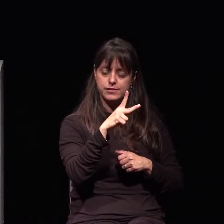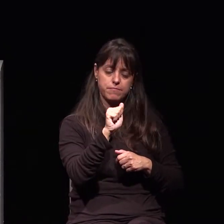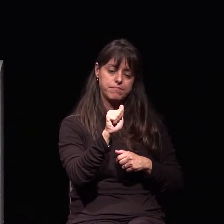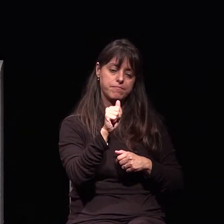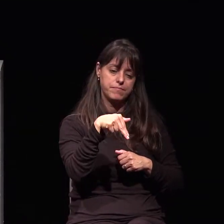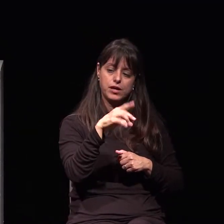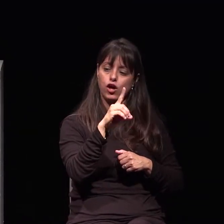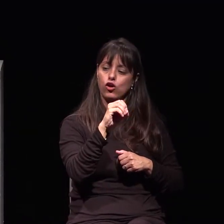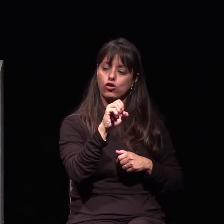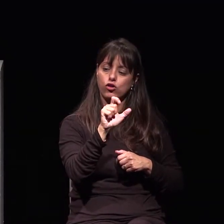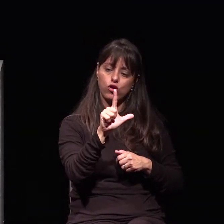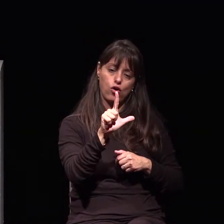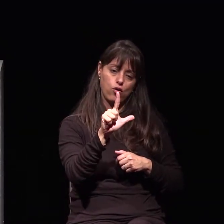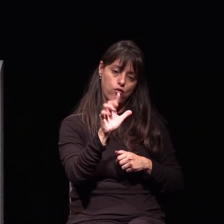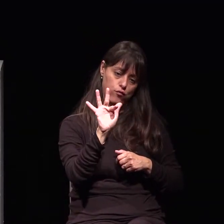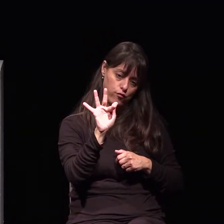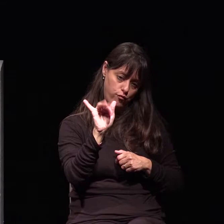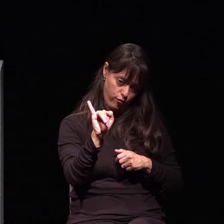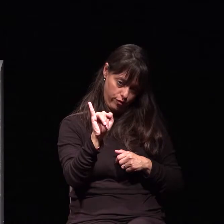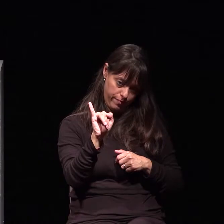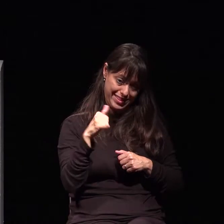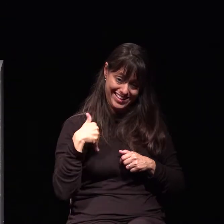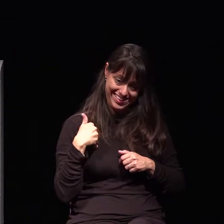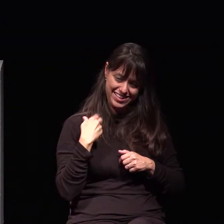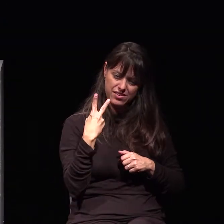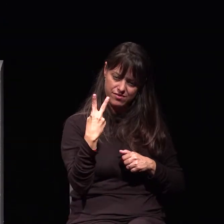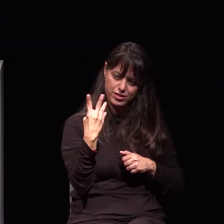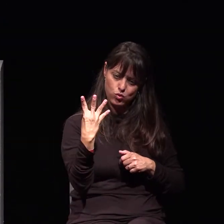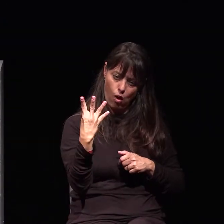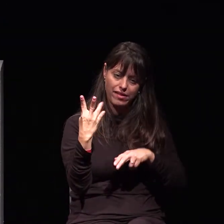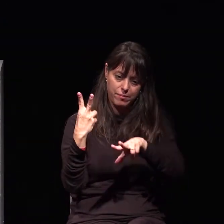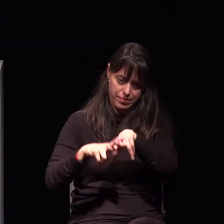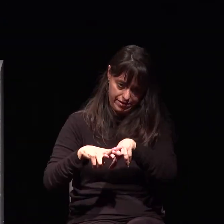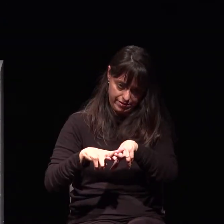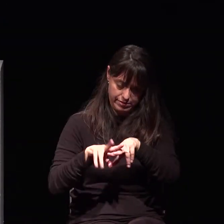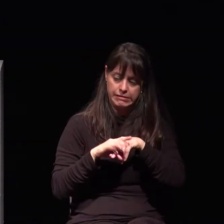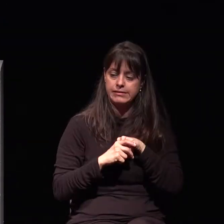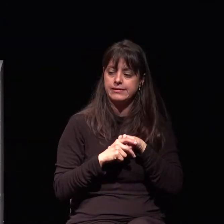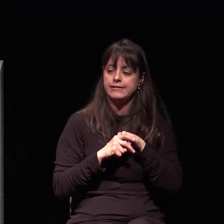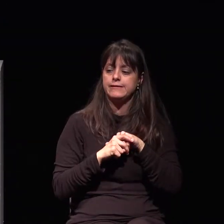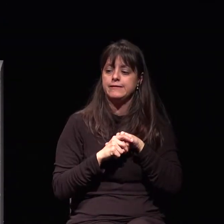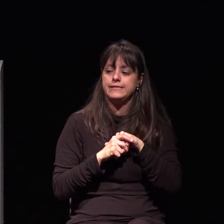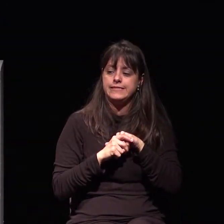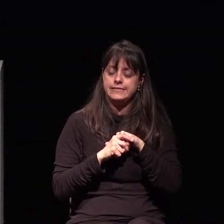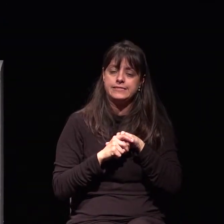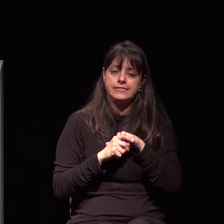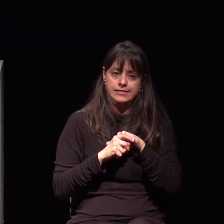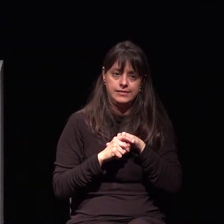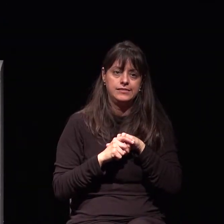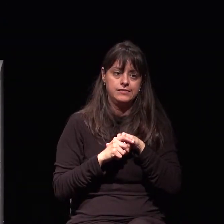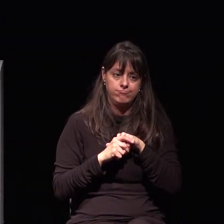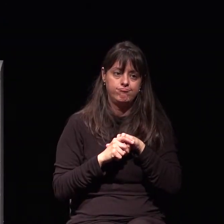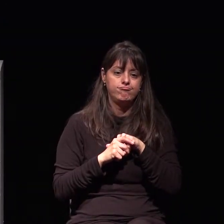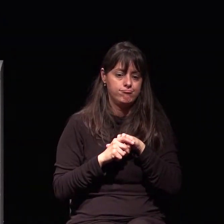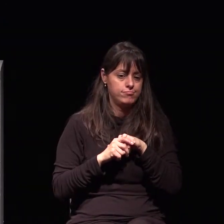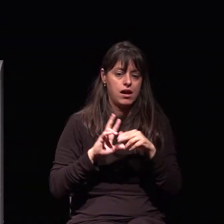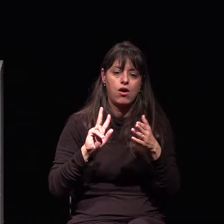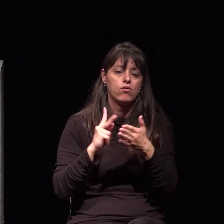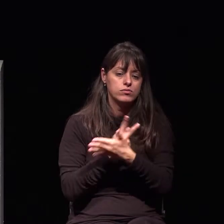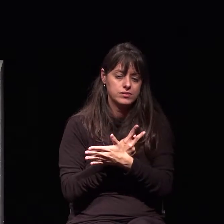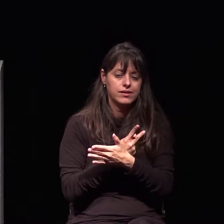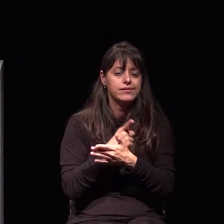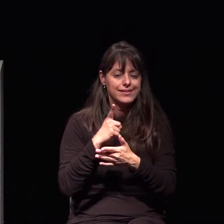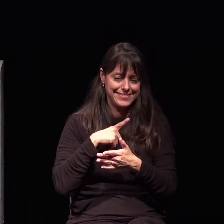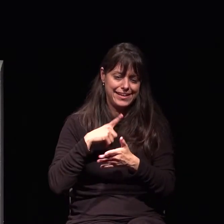presa. E o que mais me impressiona na história dela é que ela foi presa em uma das sessões de tortura,